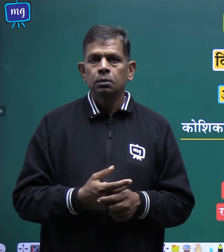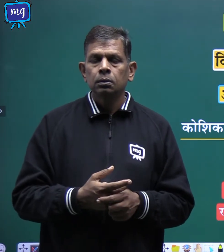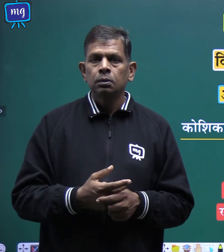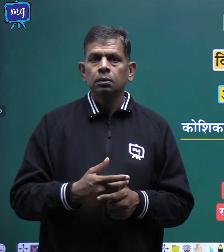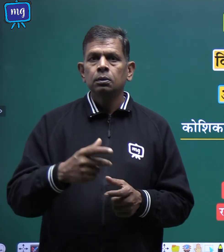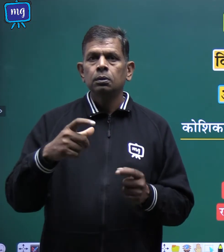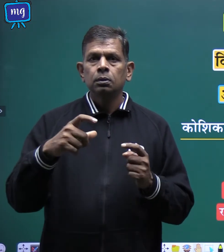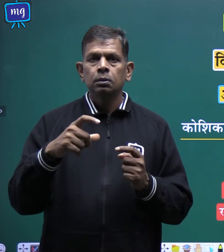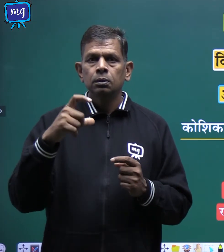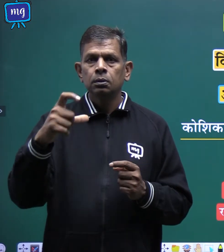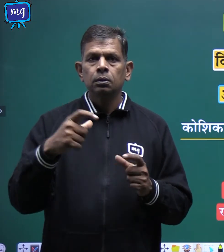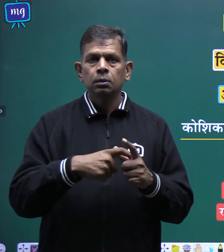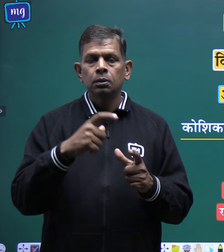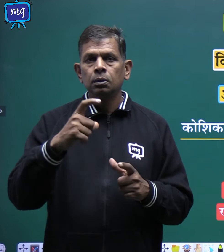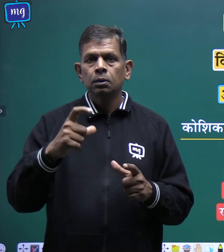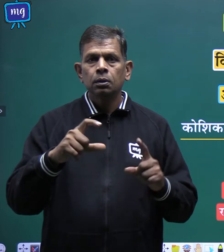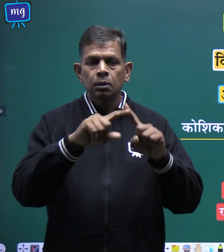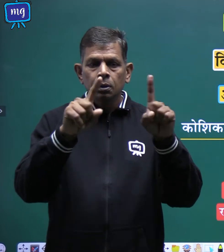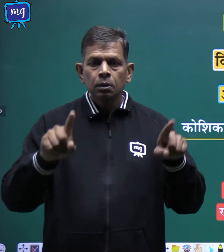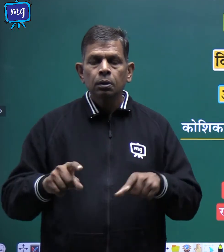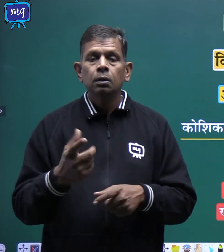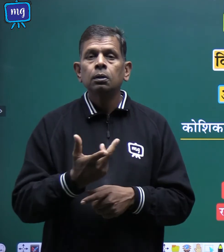कोशिका की संरचना कैसी होती है